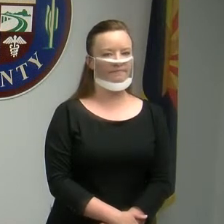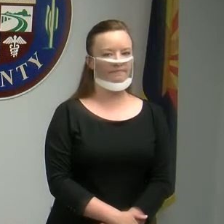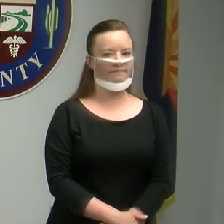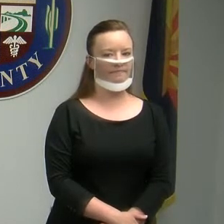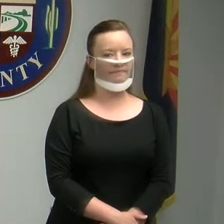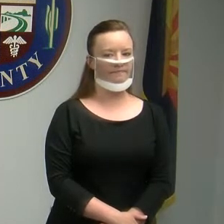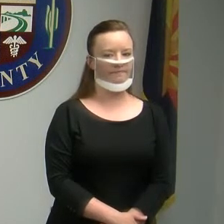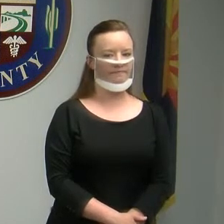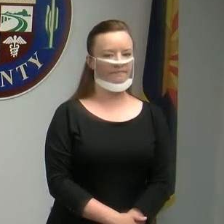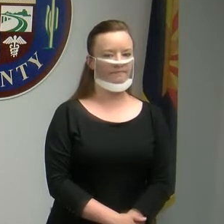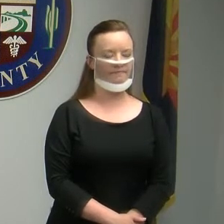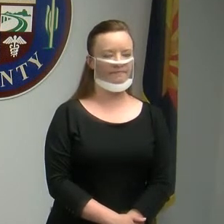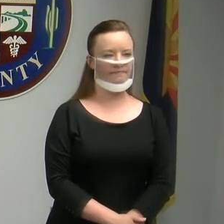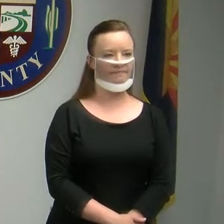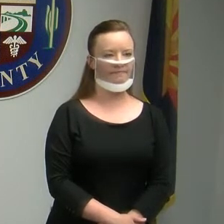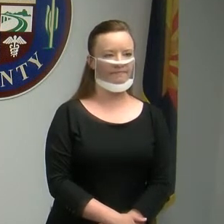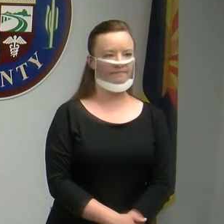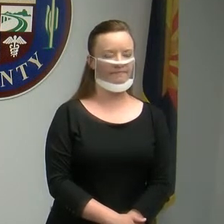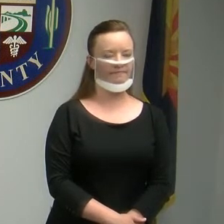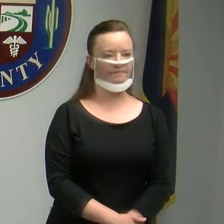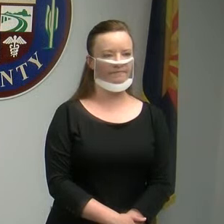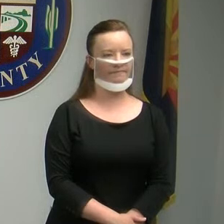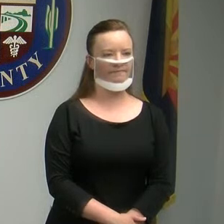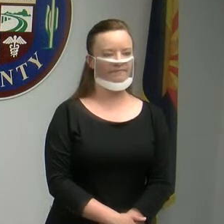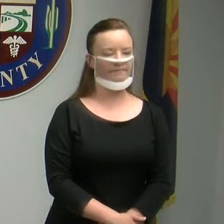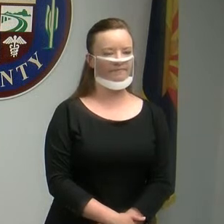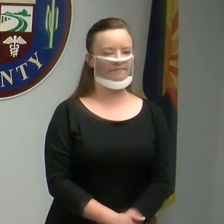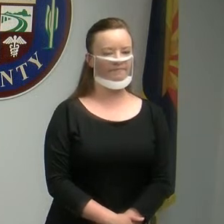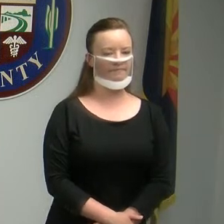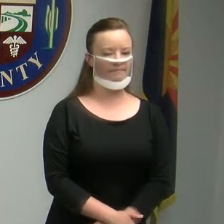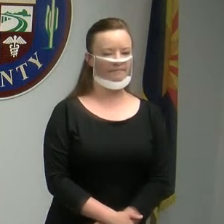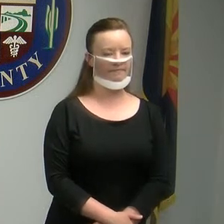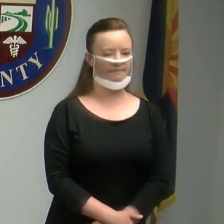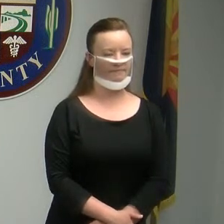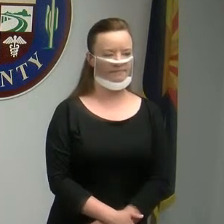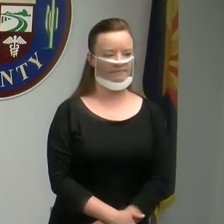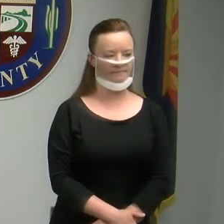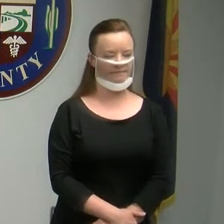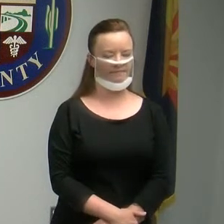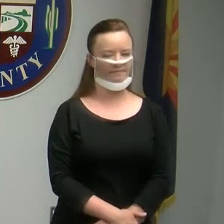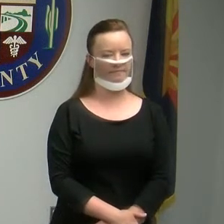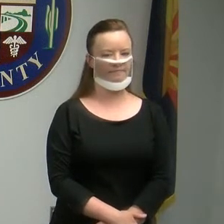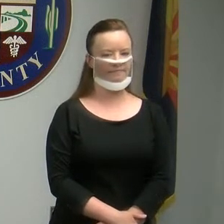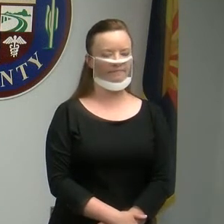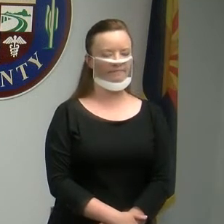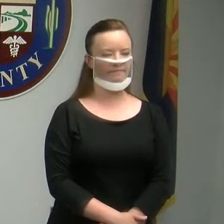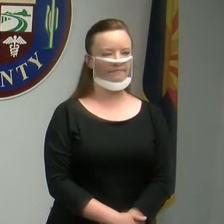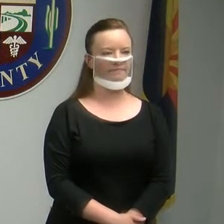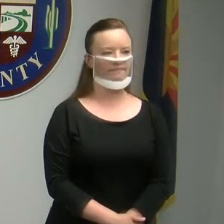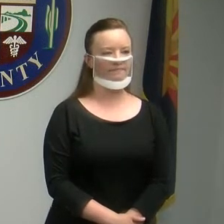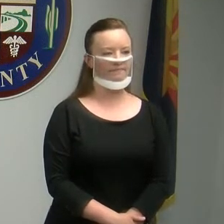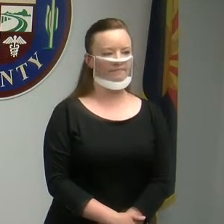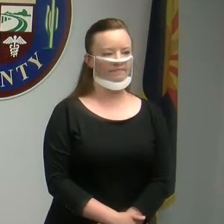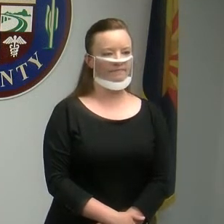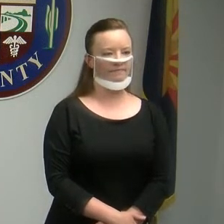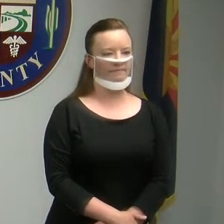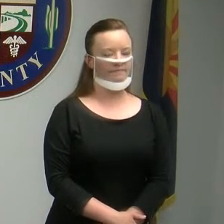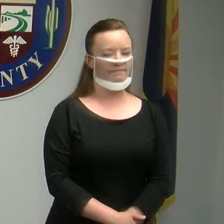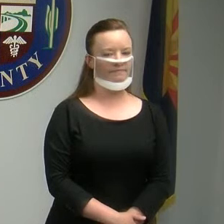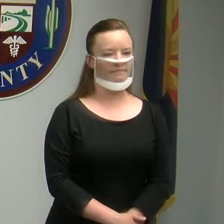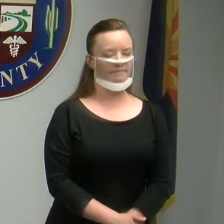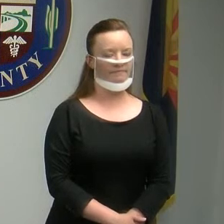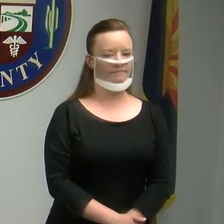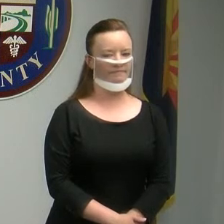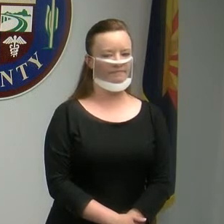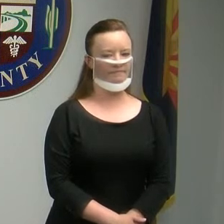y ahora los estamos viendo en otros grupos. Queremos atribuir eso a que estamos trabajando muy de la mano con estos centros de cuidado a largo plazo y también que ellos